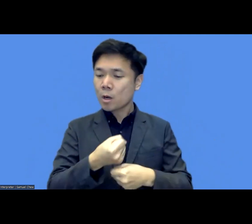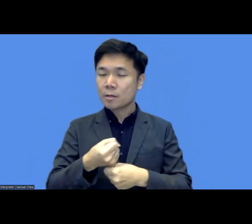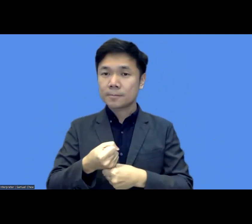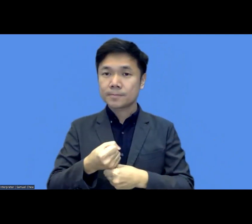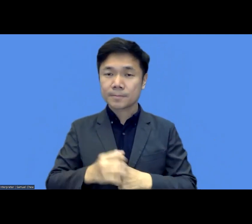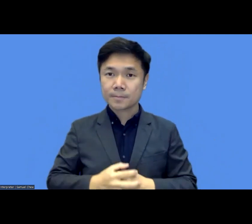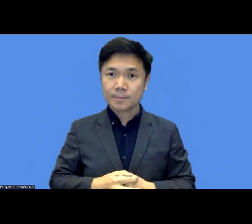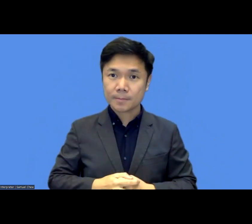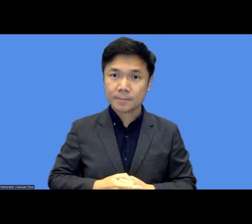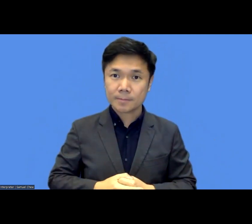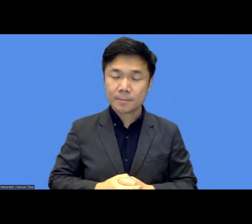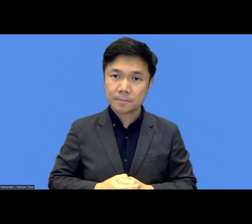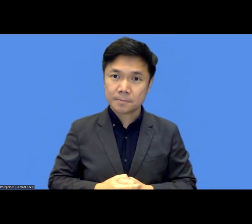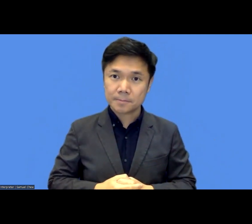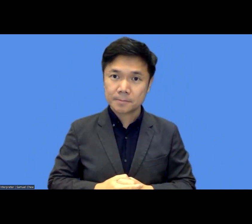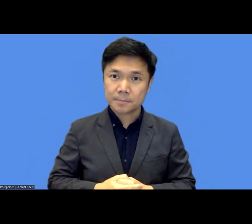Por ejemplo,